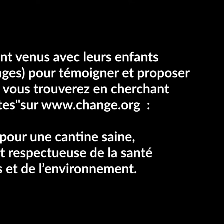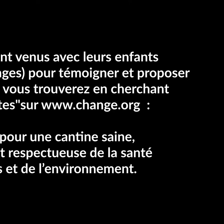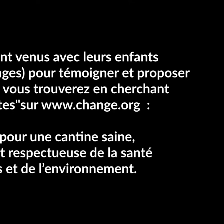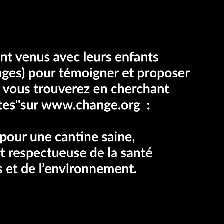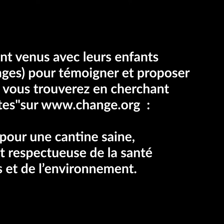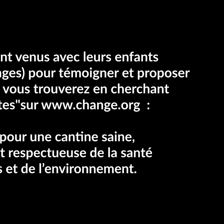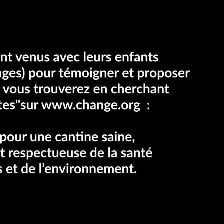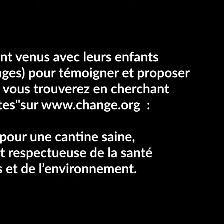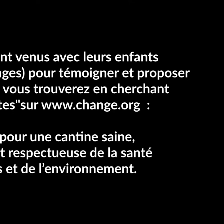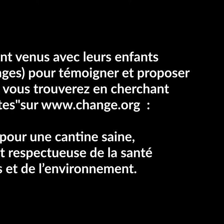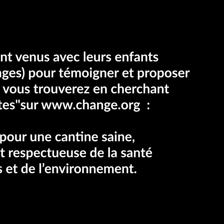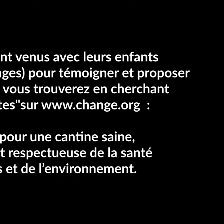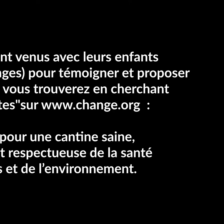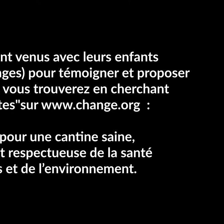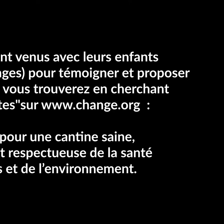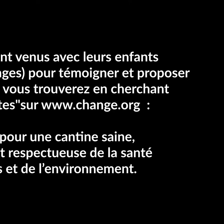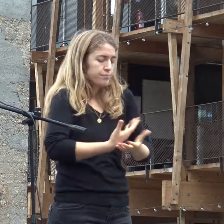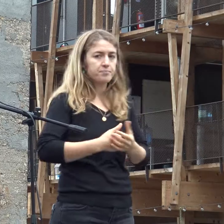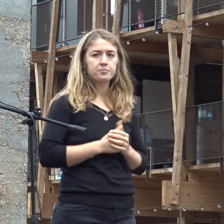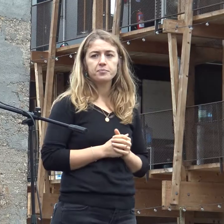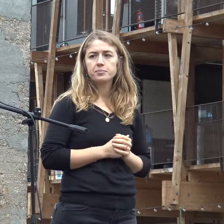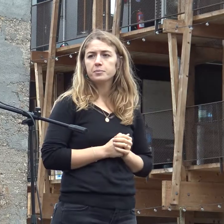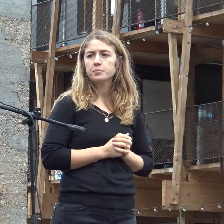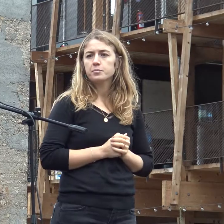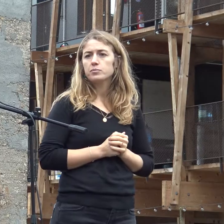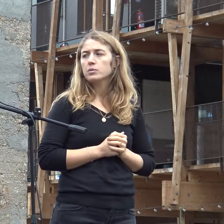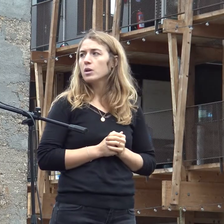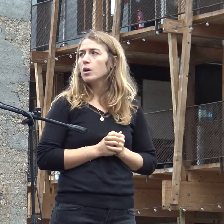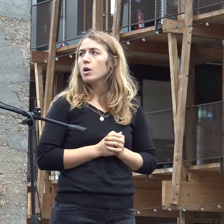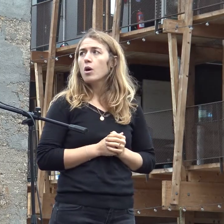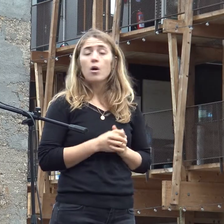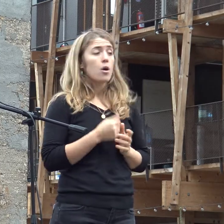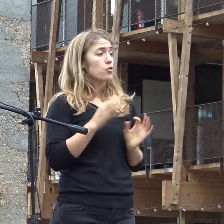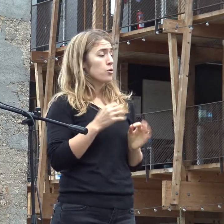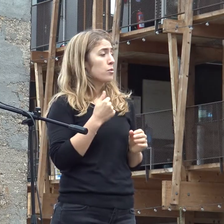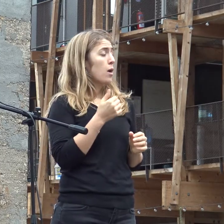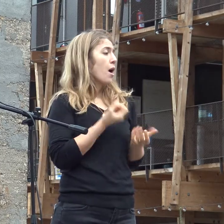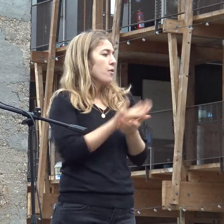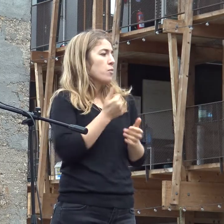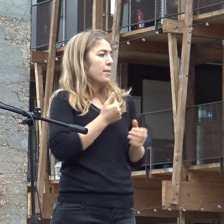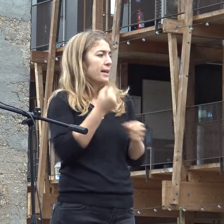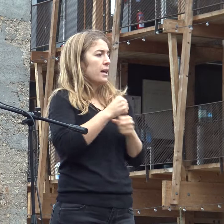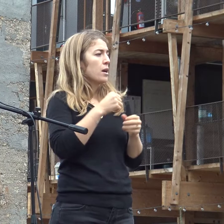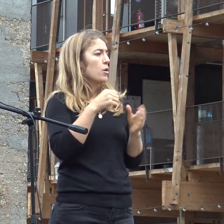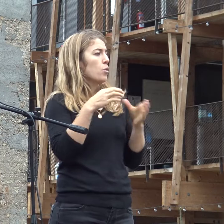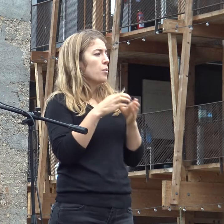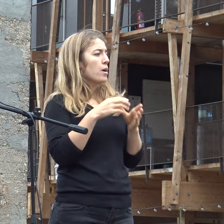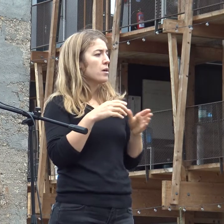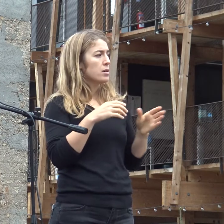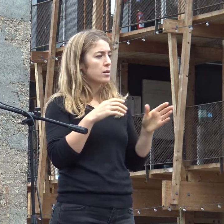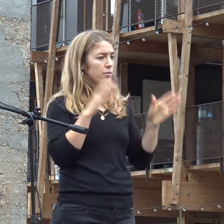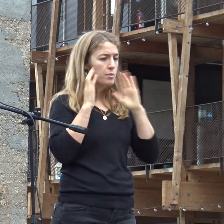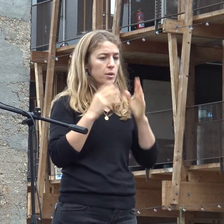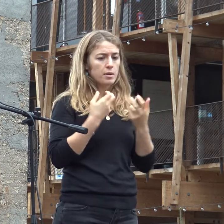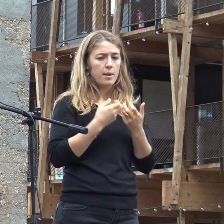On vous remercie. Bonne marche. Une petite intervention pour vous dire que j'ai créé un groupe Facebook il y a peu qui s'appelle Blue Glove